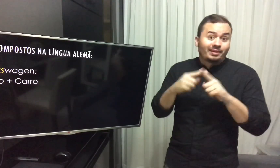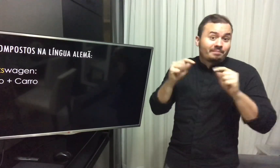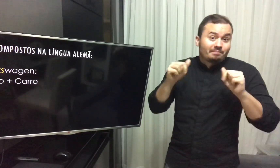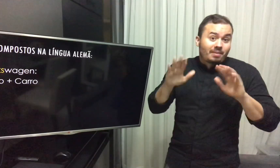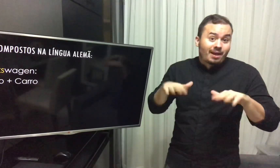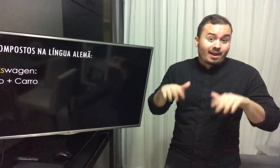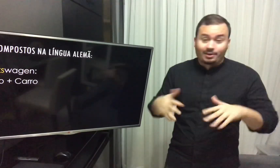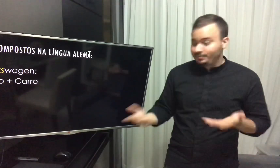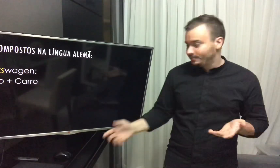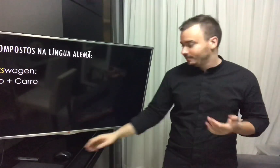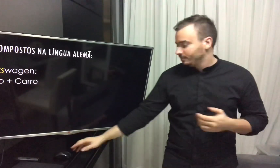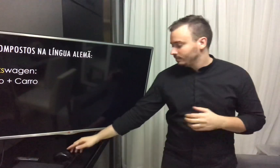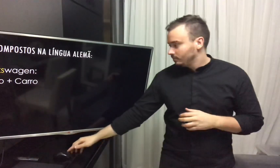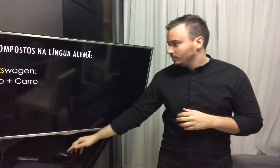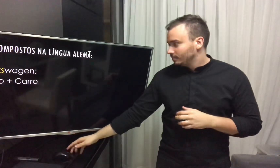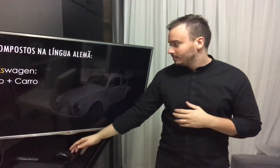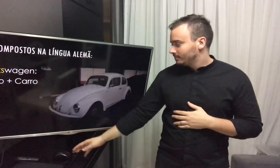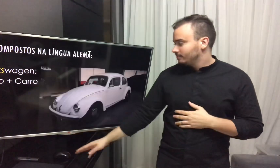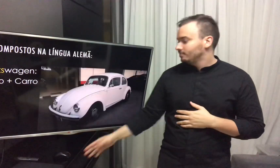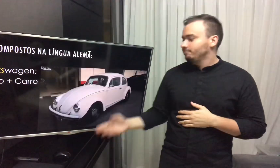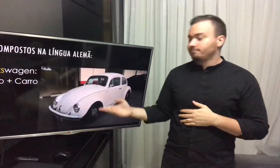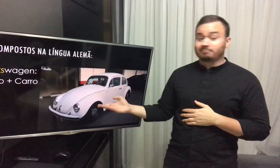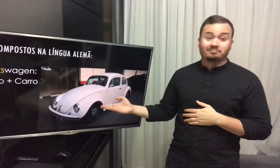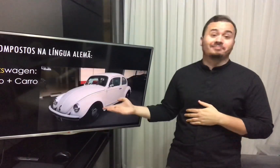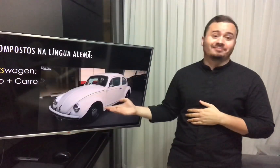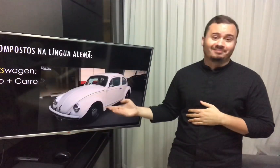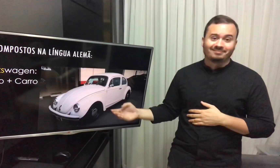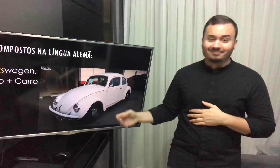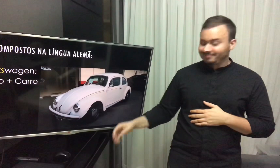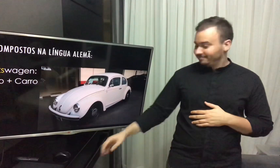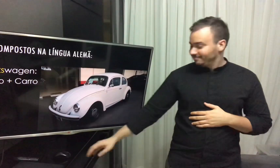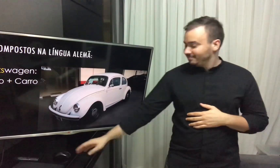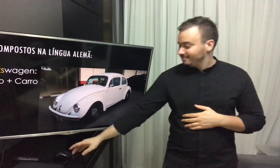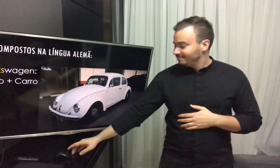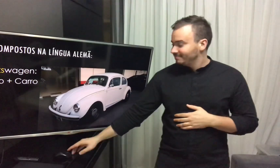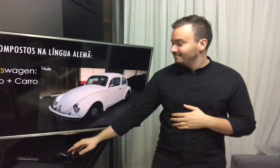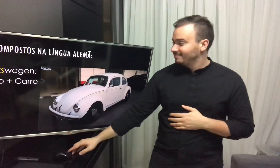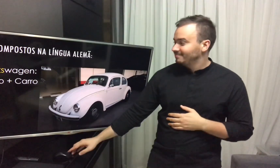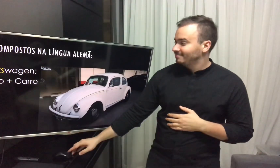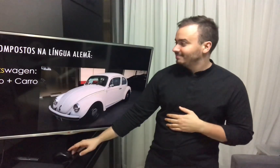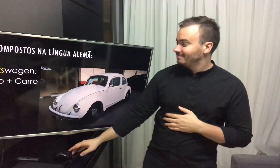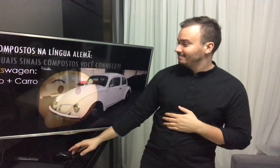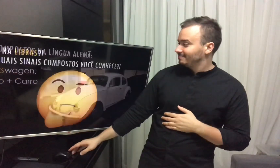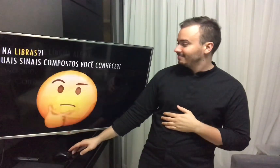carro do povo, povo mais carro, forma o significado de um carro popular.